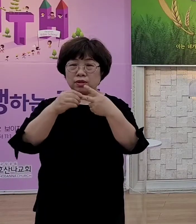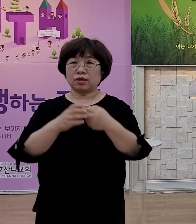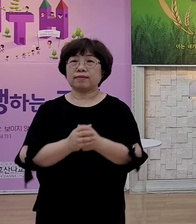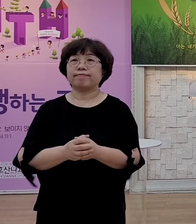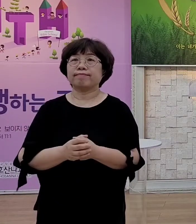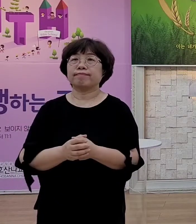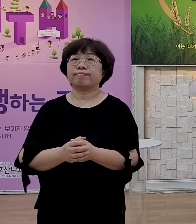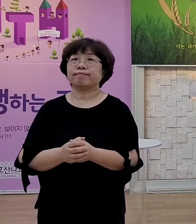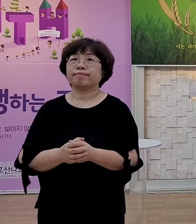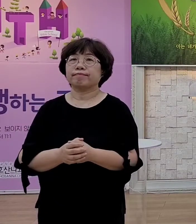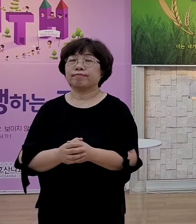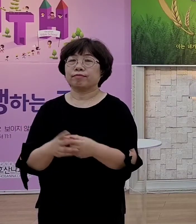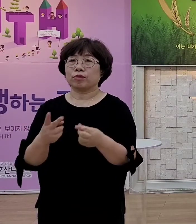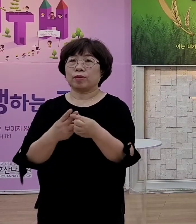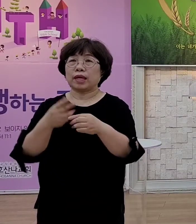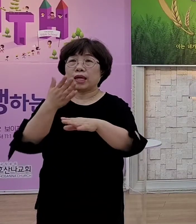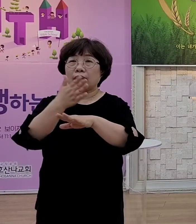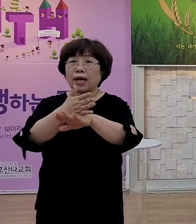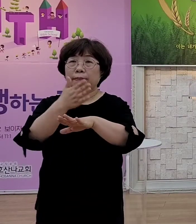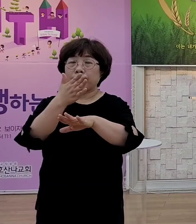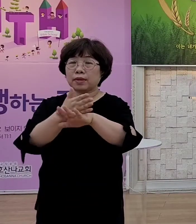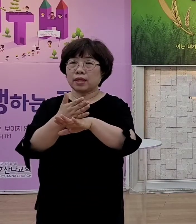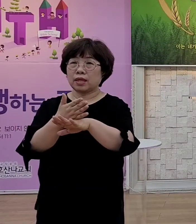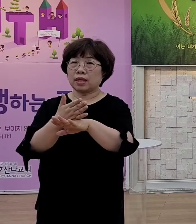의미는 무엇이냐? 말 그대로